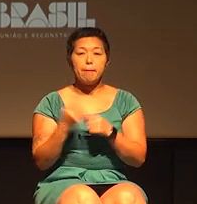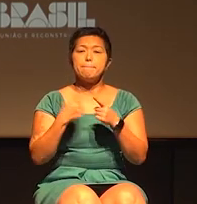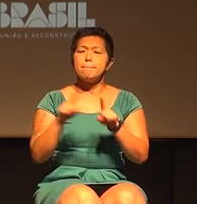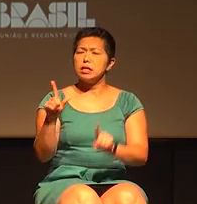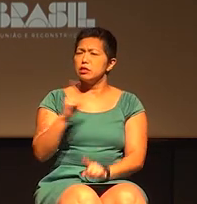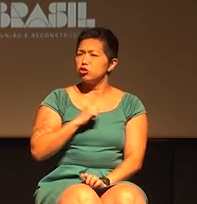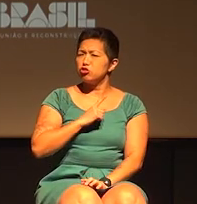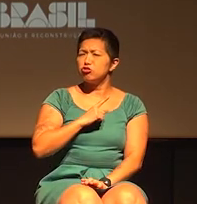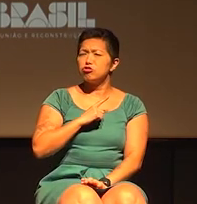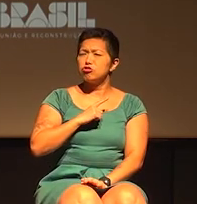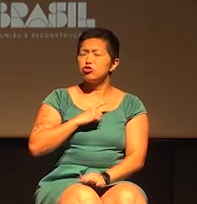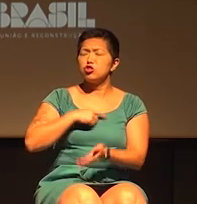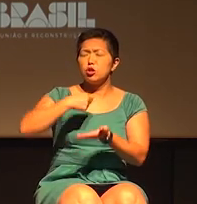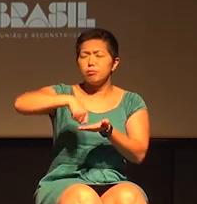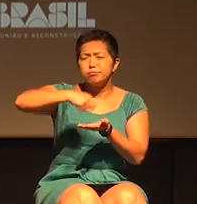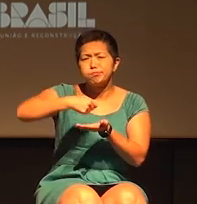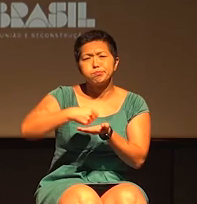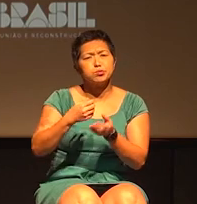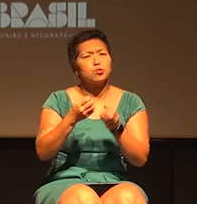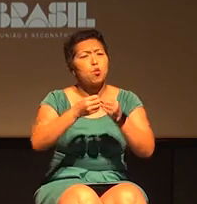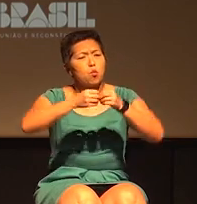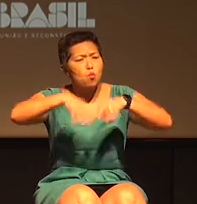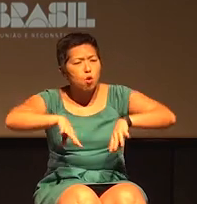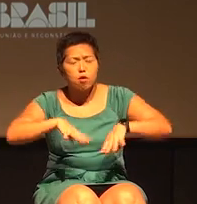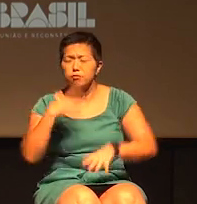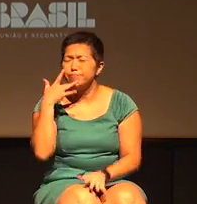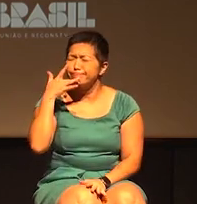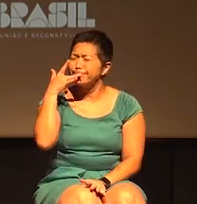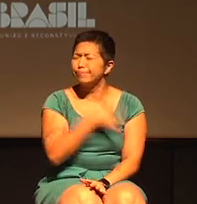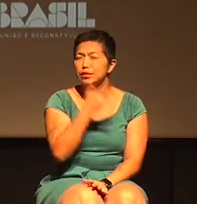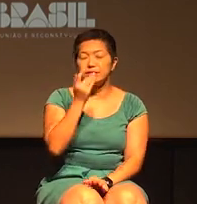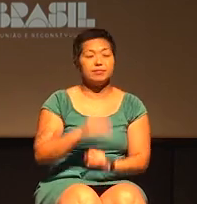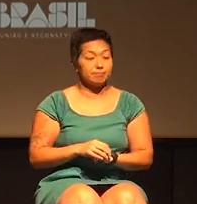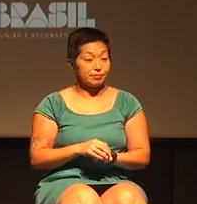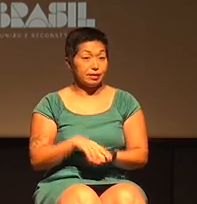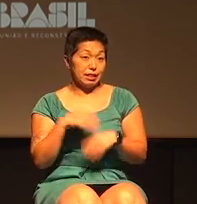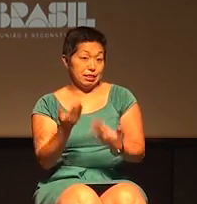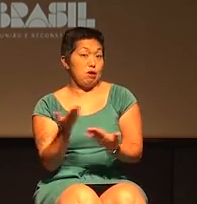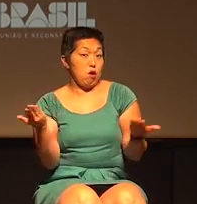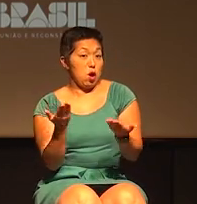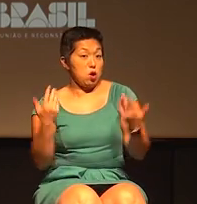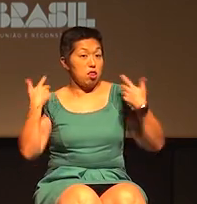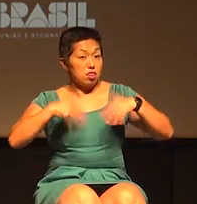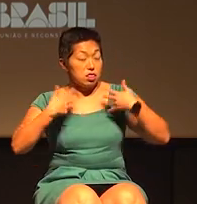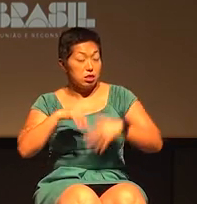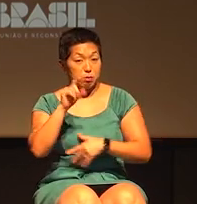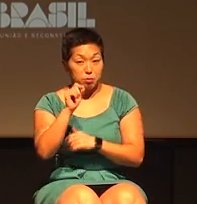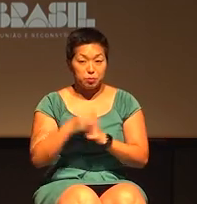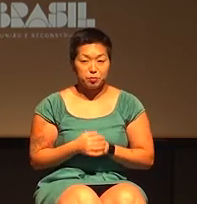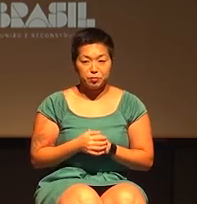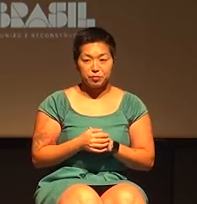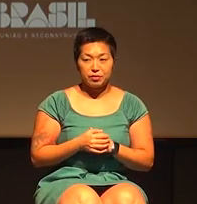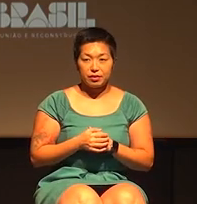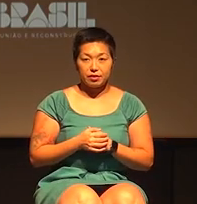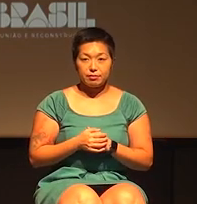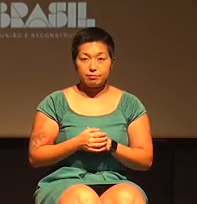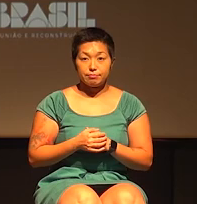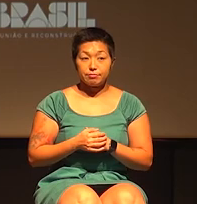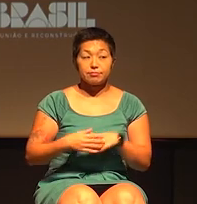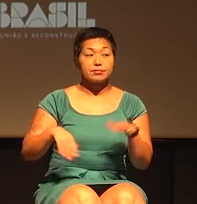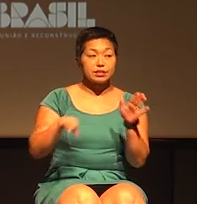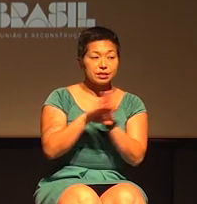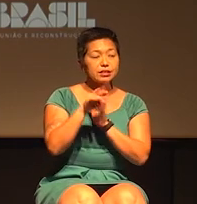Mas tinha uma omelete Ai que bom né Muito legal E aí o desespero agora é chegar lá no no pai